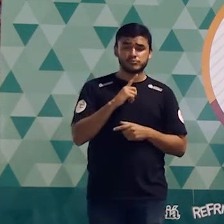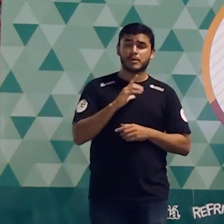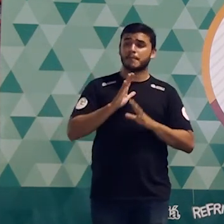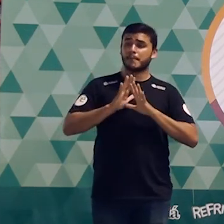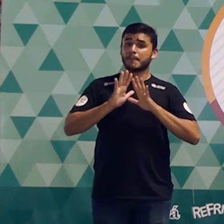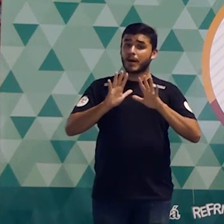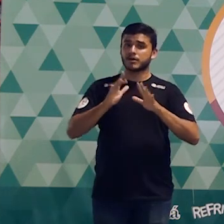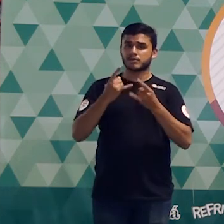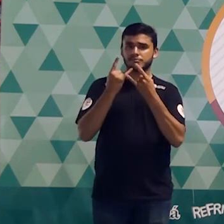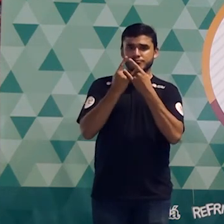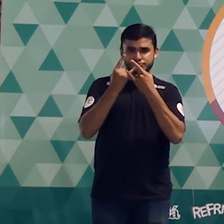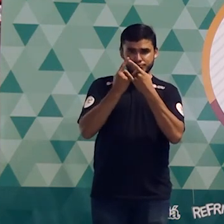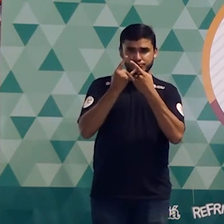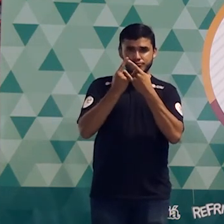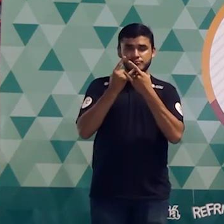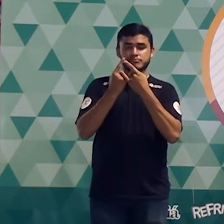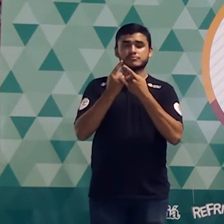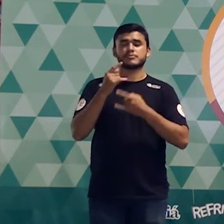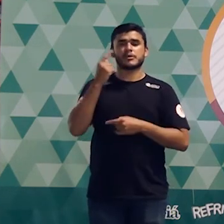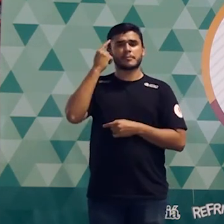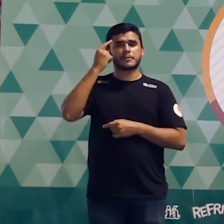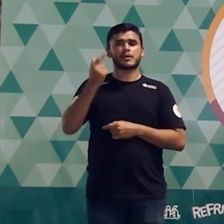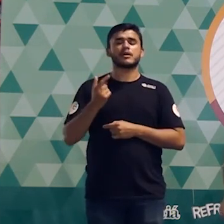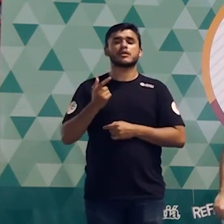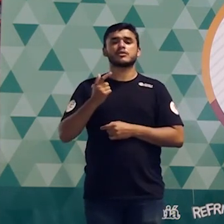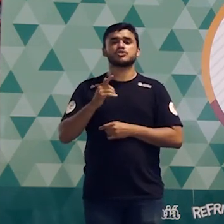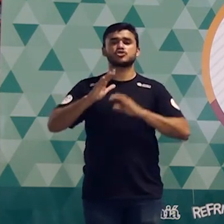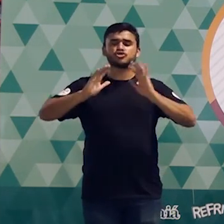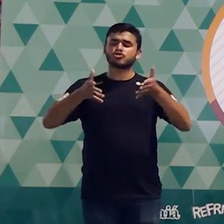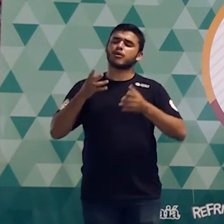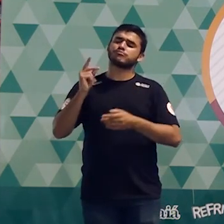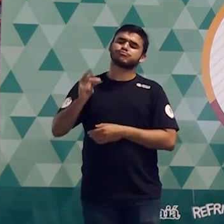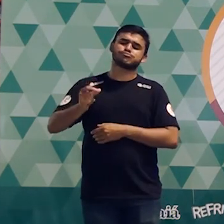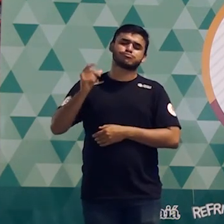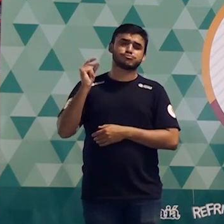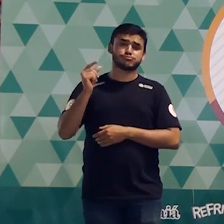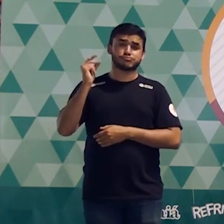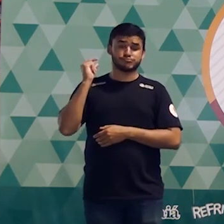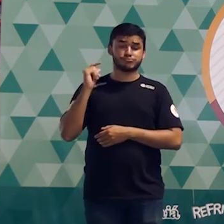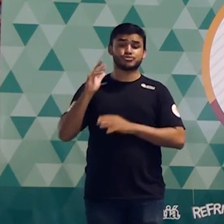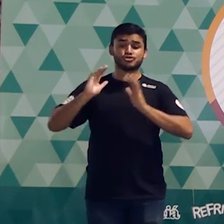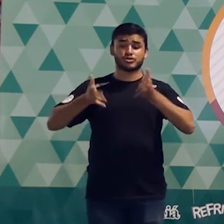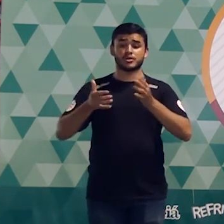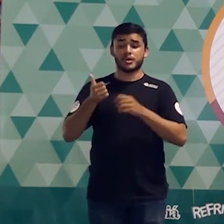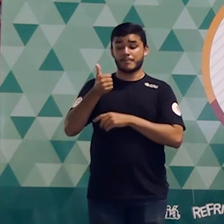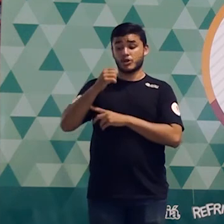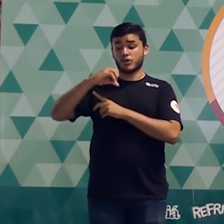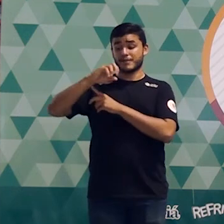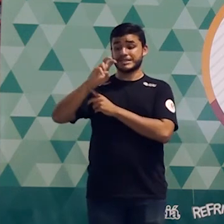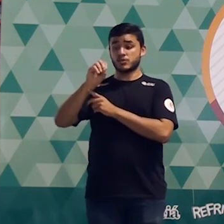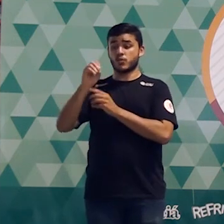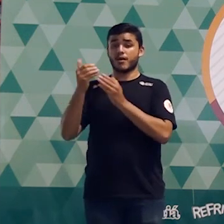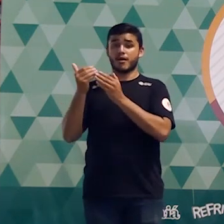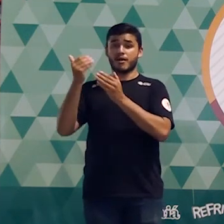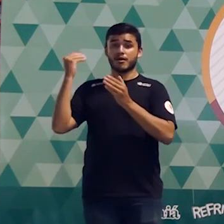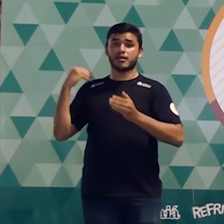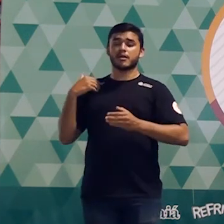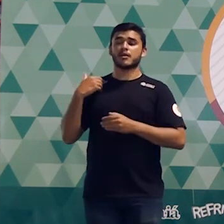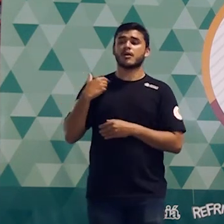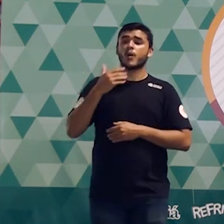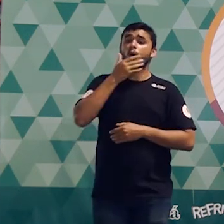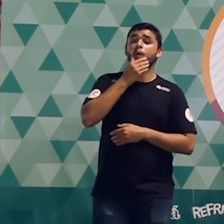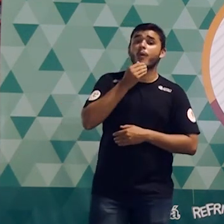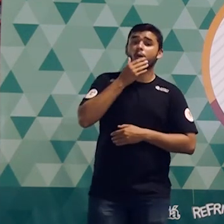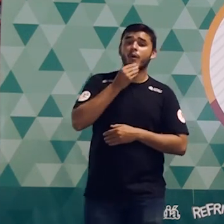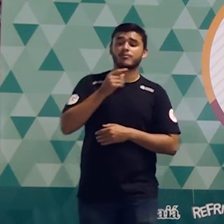Mesmo os preservativos, as camisinhas famosas, que já existiam antes de 1950, ficavam na mão dos homens,